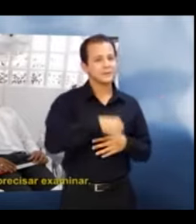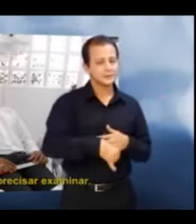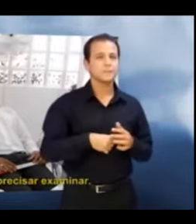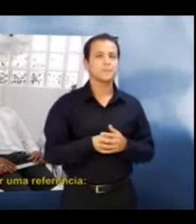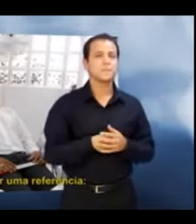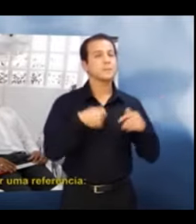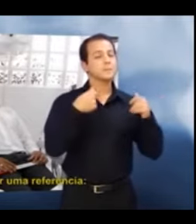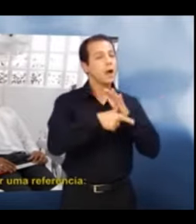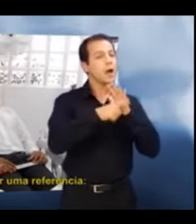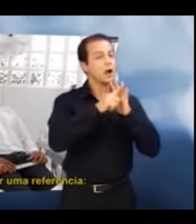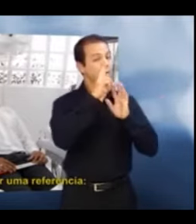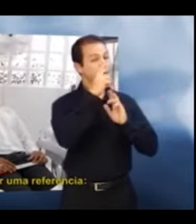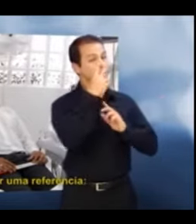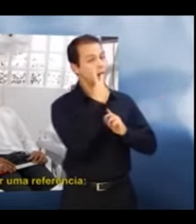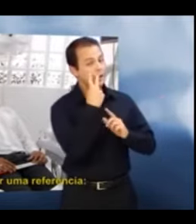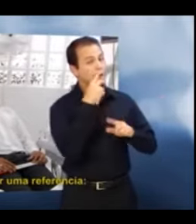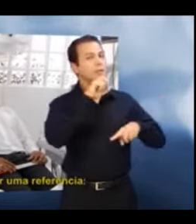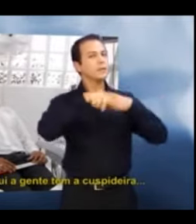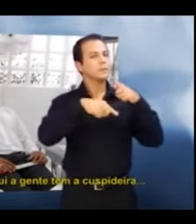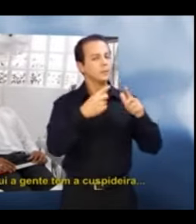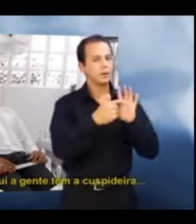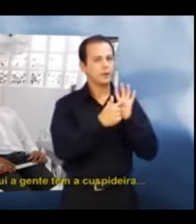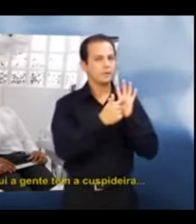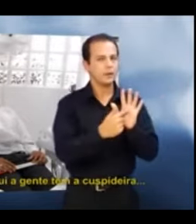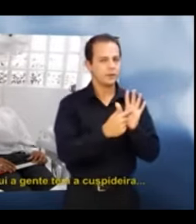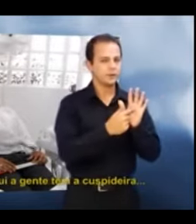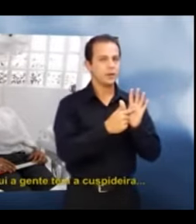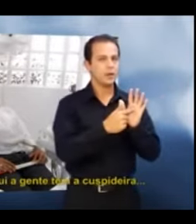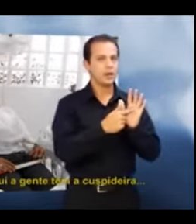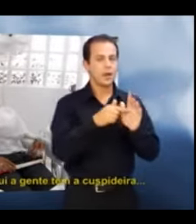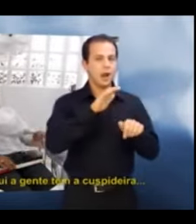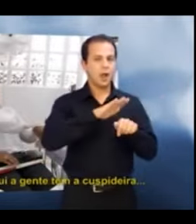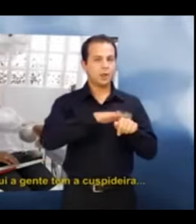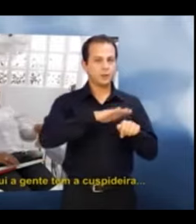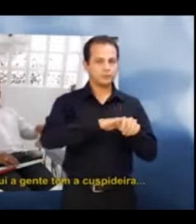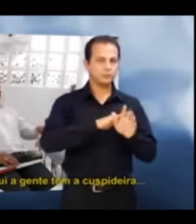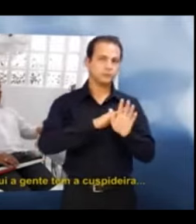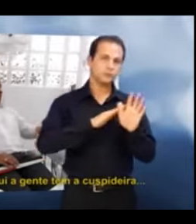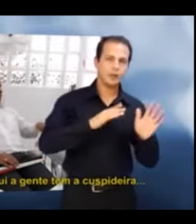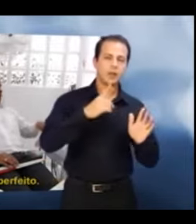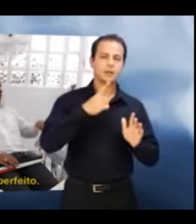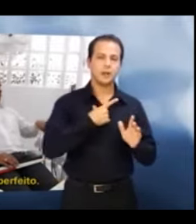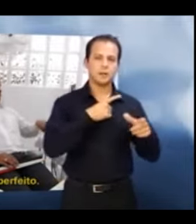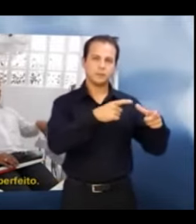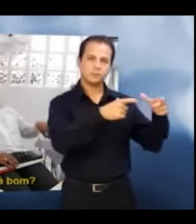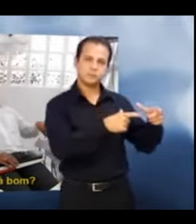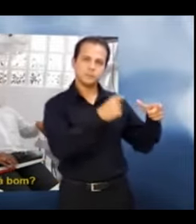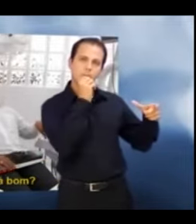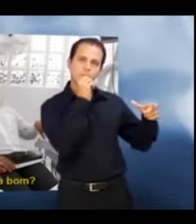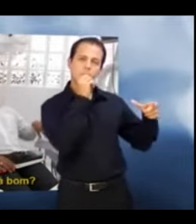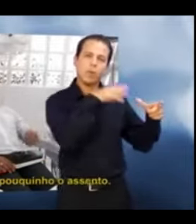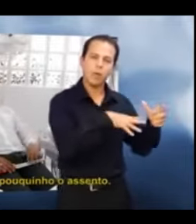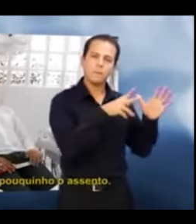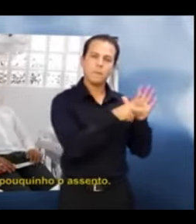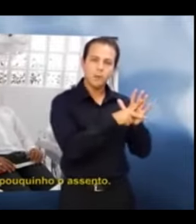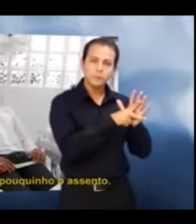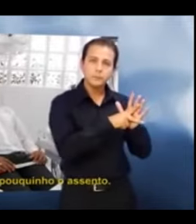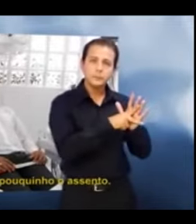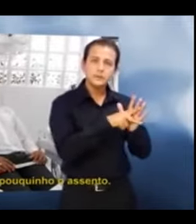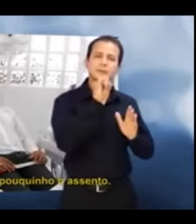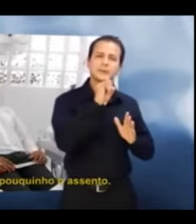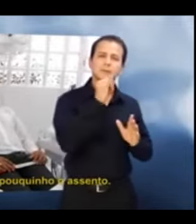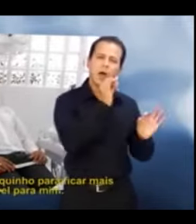precisar examinar. Deixa eu te dar uma referência. Do seu lado esquerdo, aqui, a gente tem a cuspideira. Ah, perfeito. Tá bom? Uhum. Eu vou